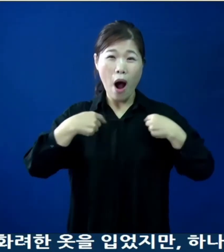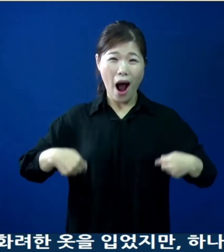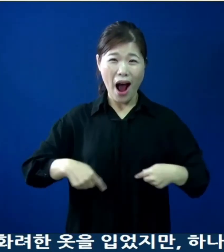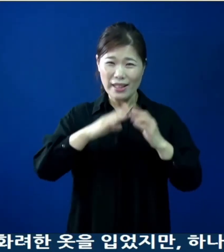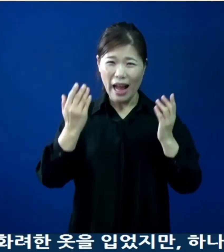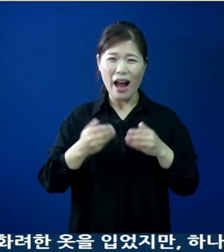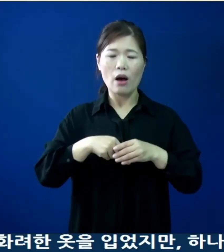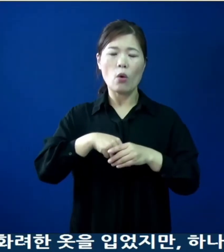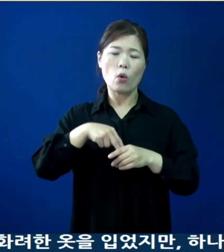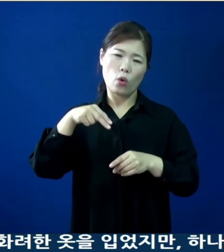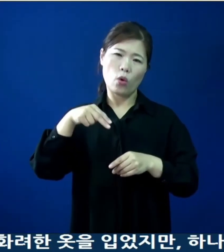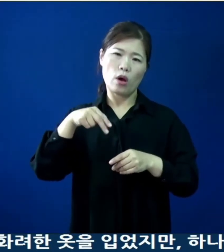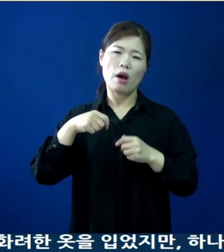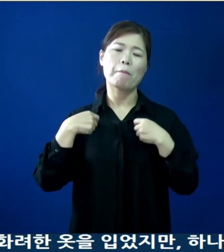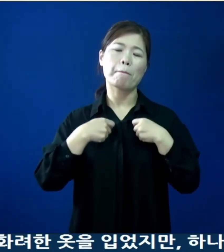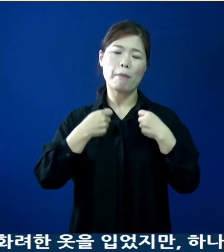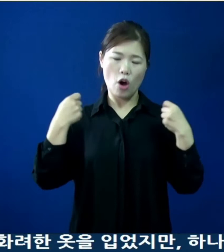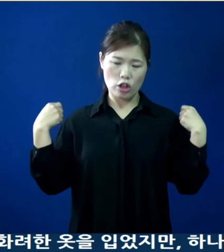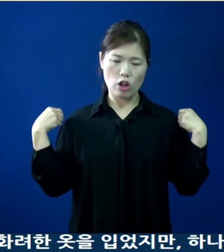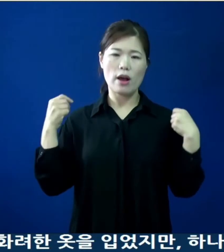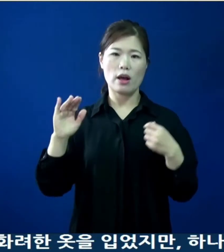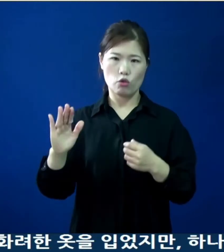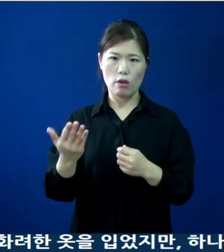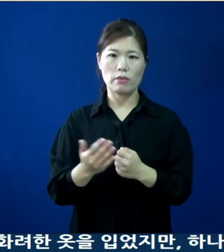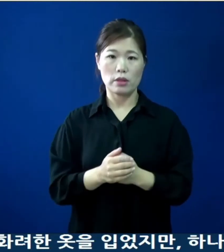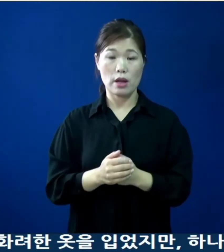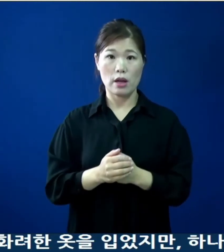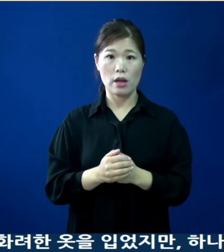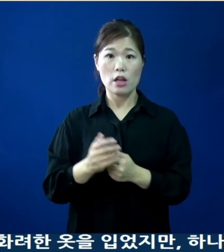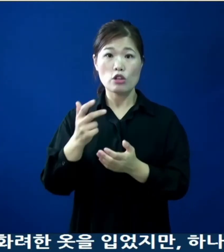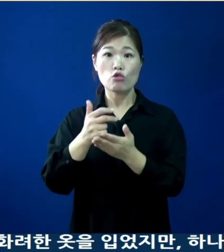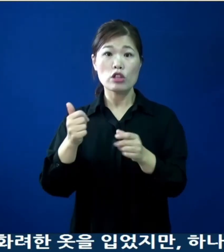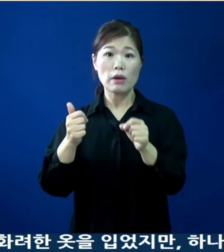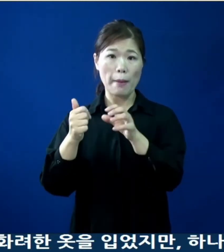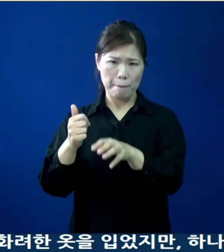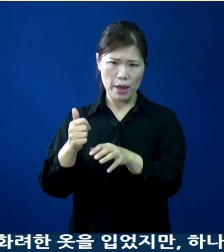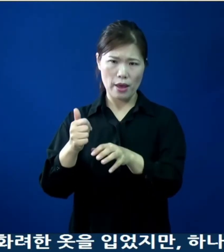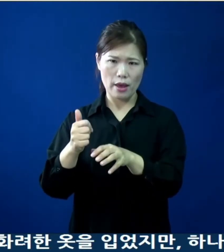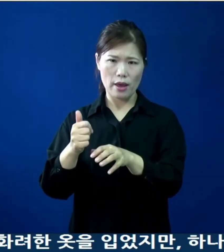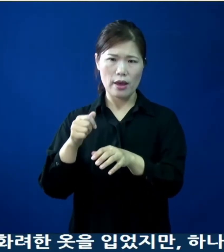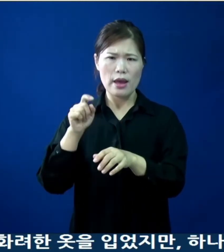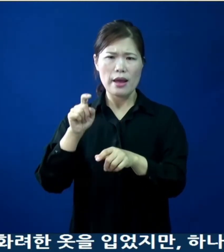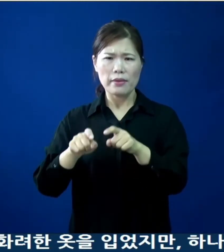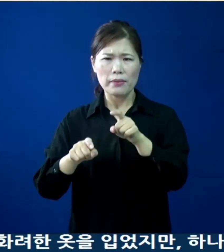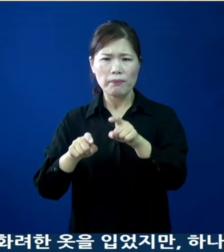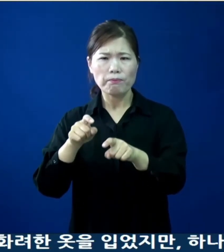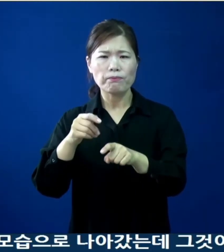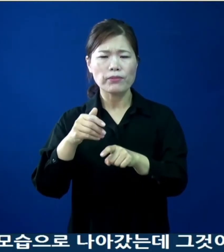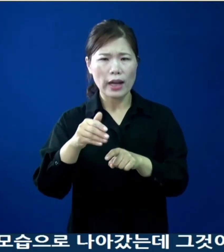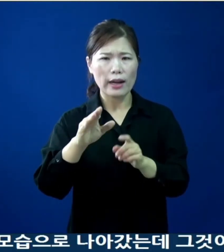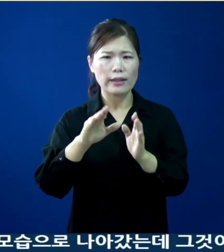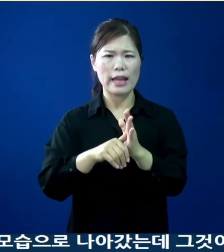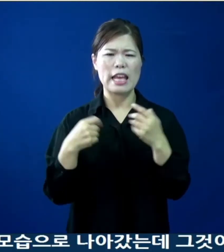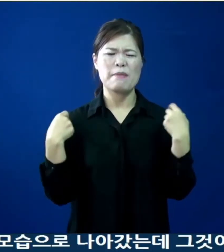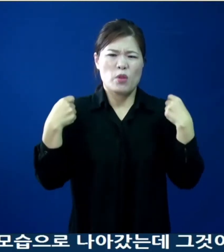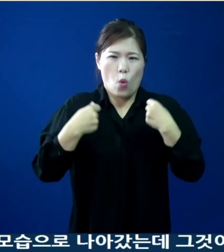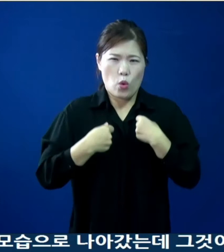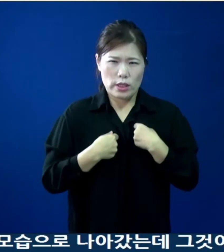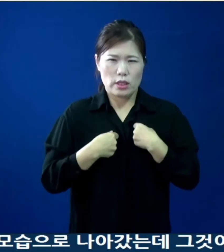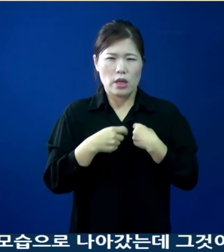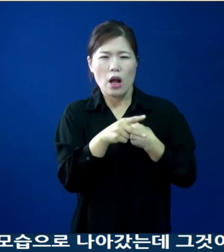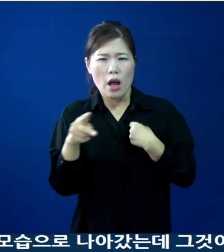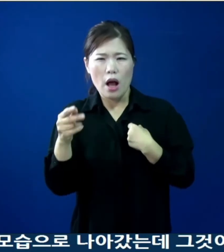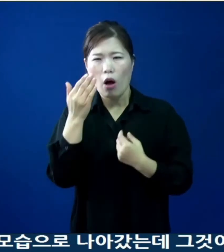있는 그대로의 모습 가지고 주님 앞에 나아가는 그 옷을 거룩한 옷이라고 얘기해 주고